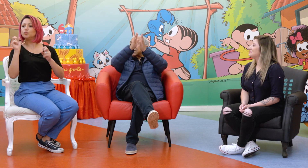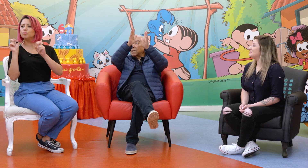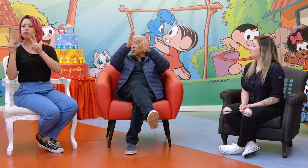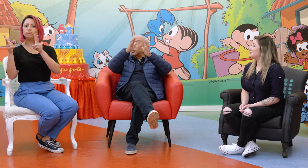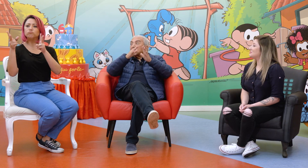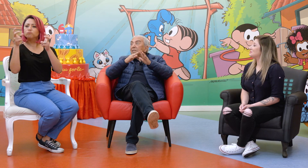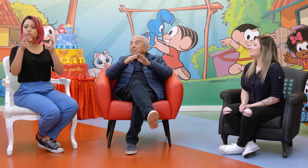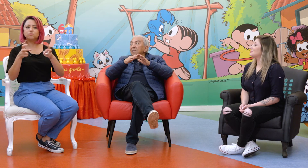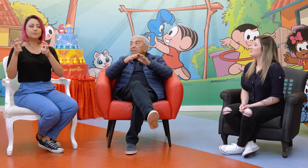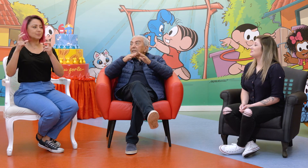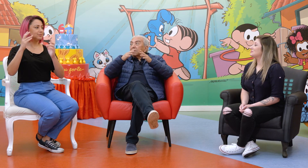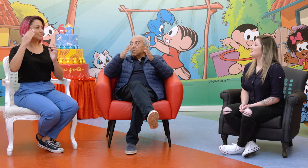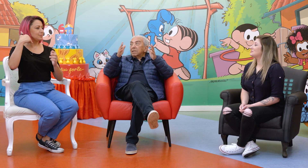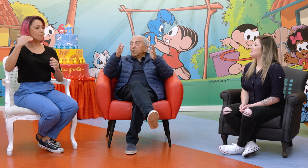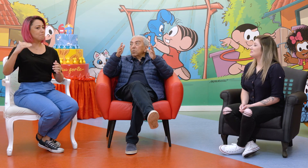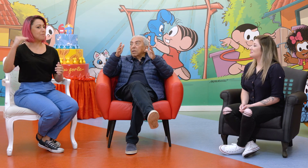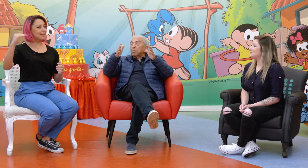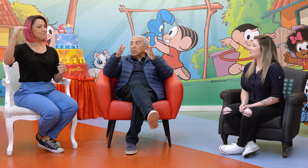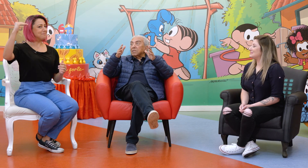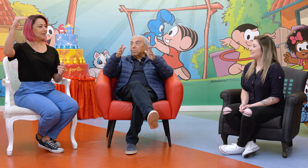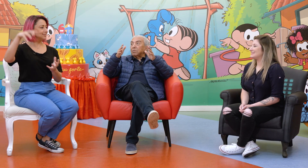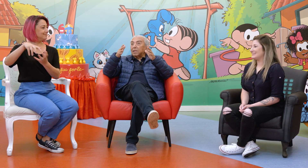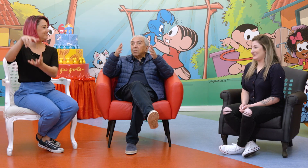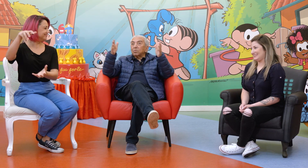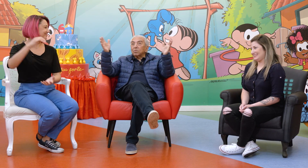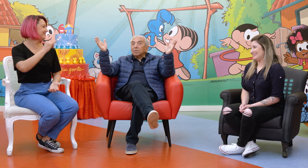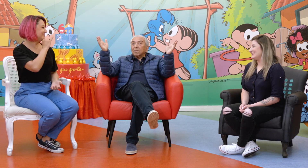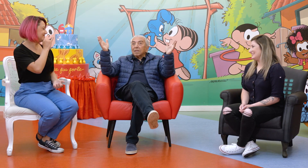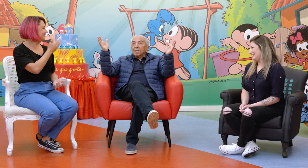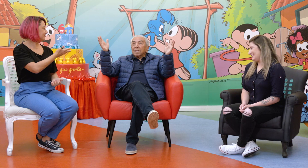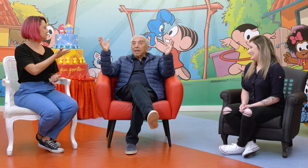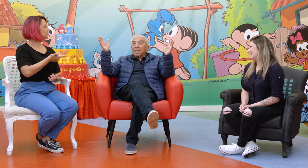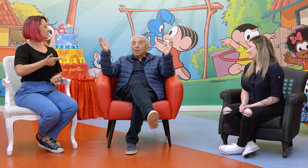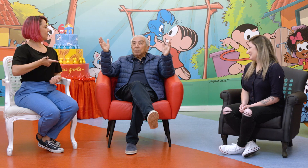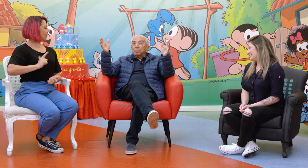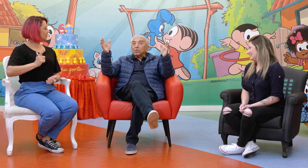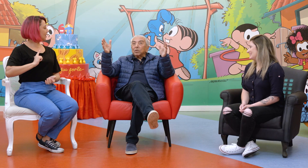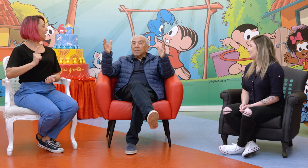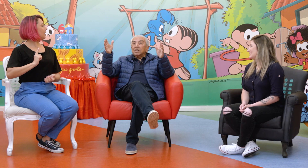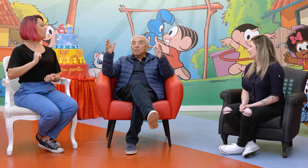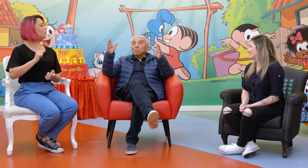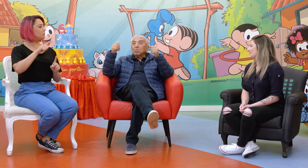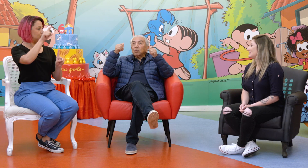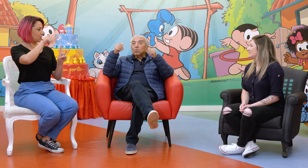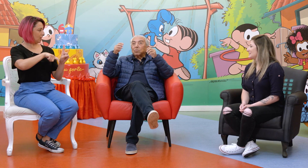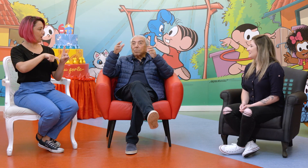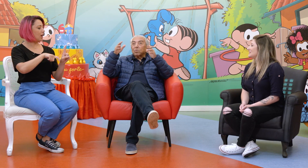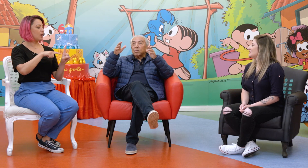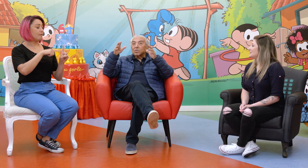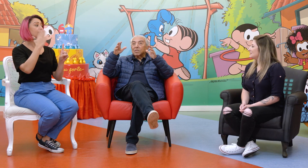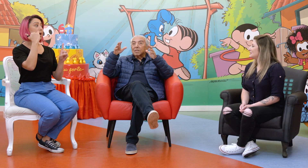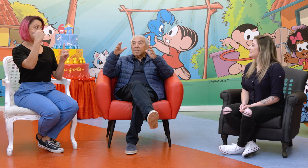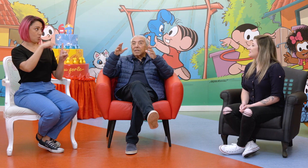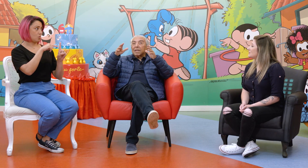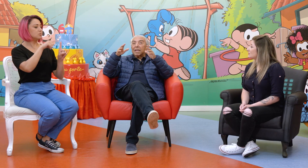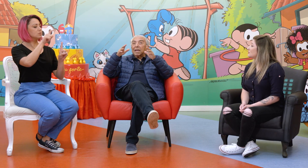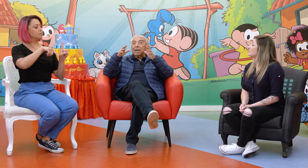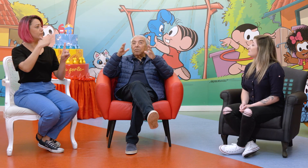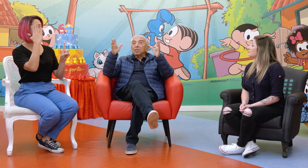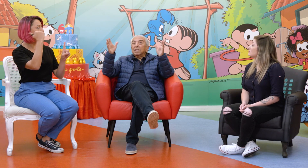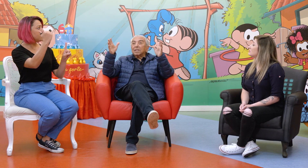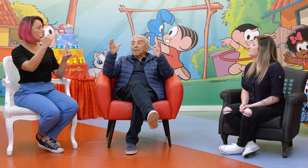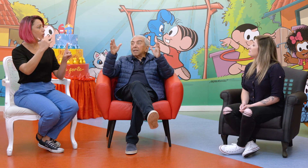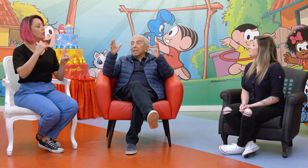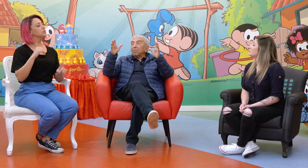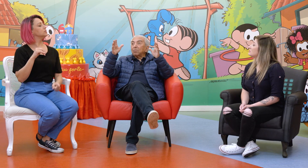adultos mais adultos ainda. Tanto que, por exemplo, eu tenho uma personagem muito famosa, que é